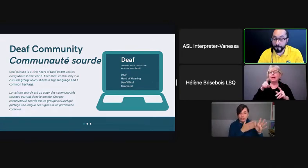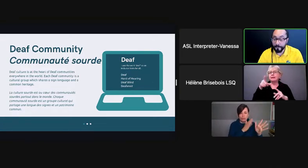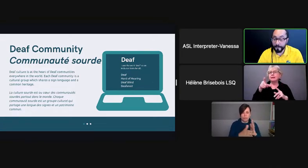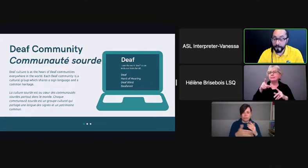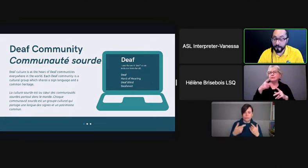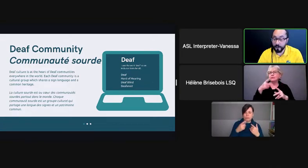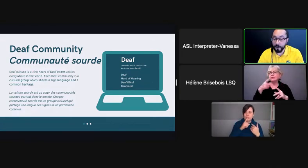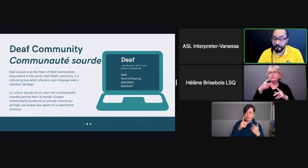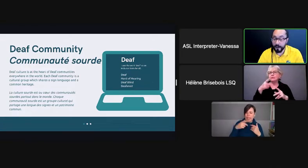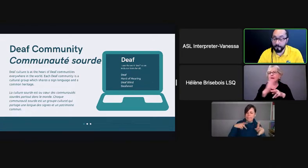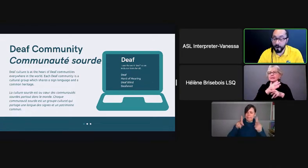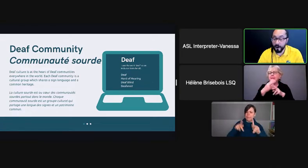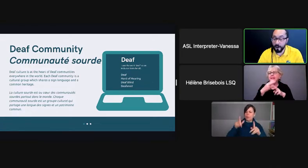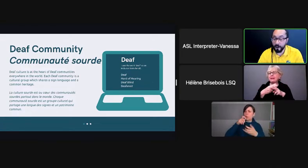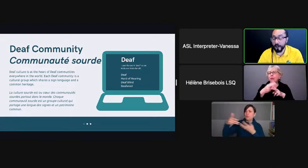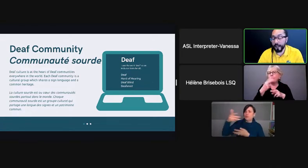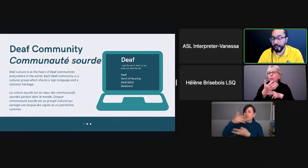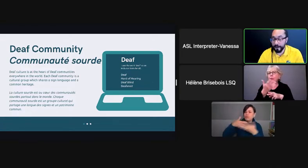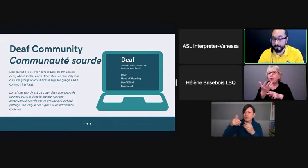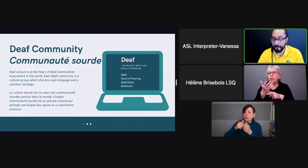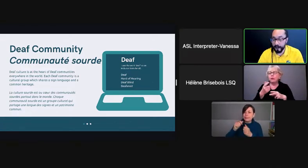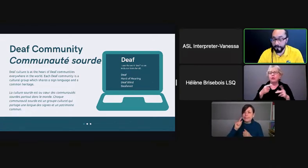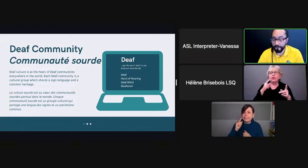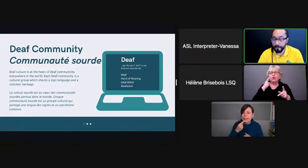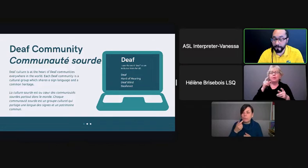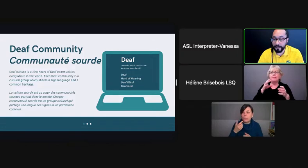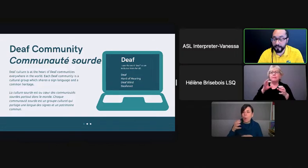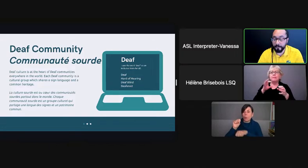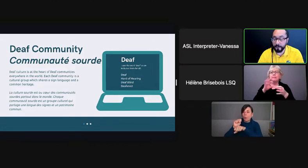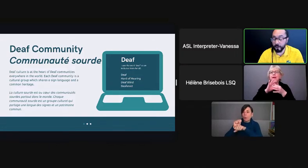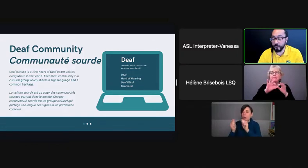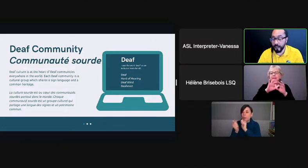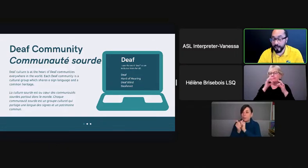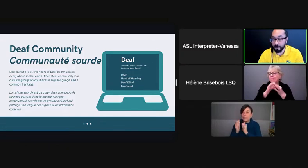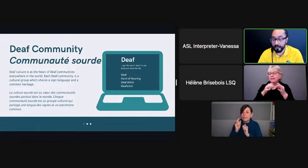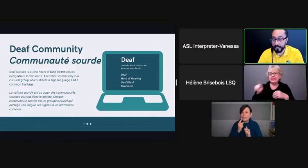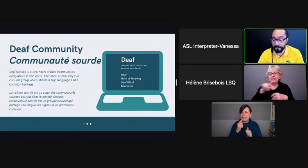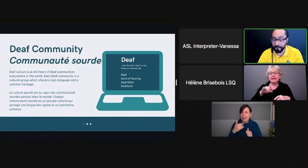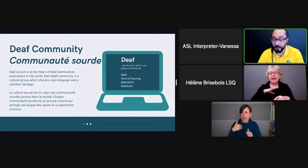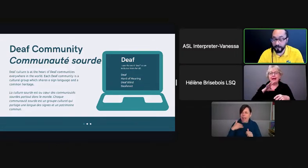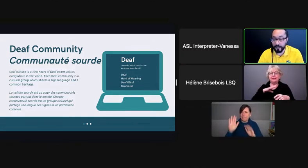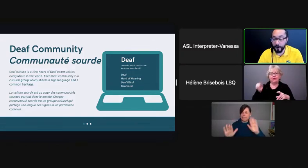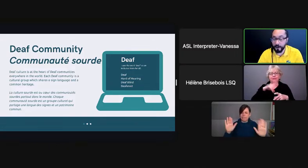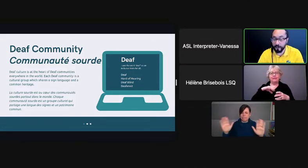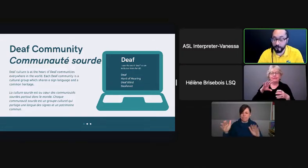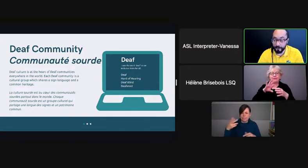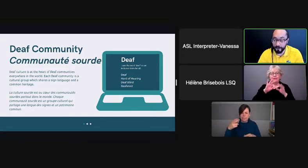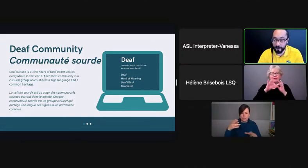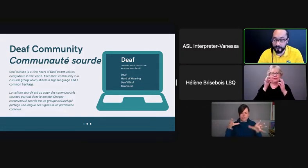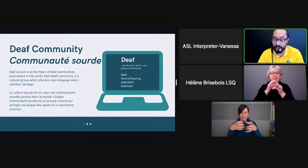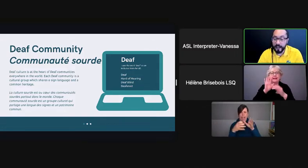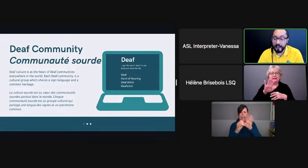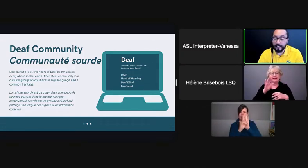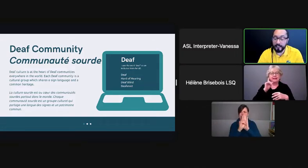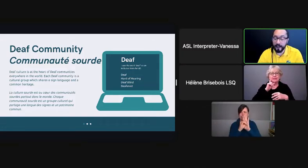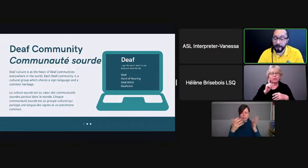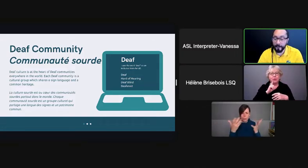pronoms ils utilisent. Comme les membres de la famille, certains font partie de la famille des sourds et